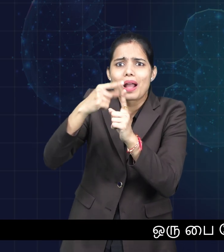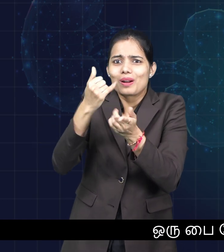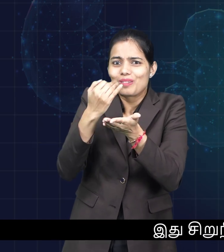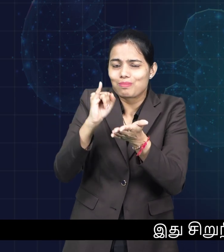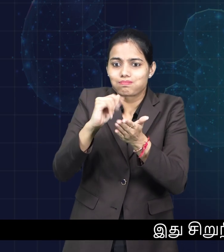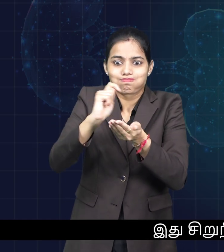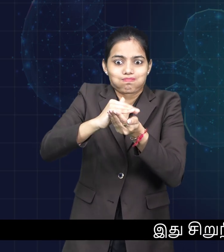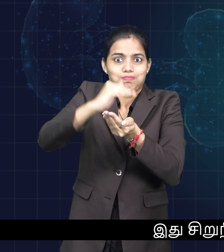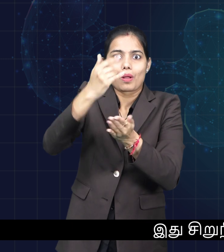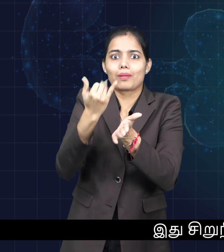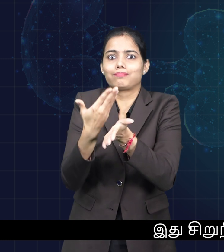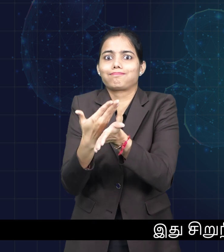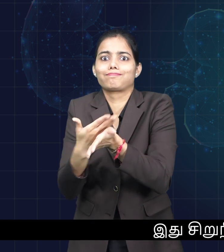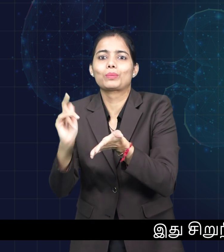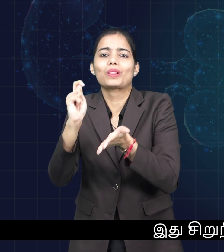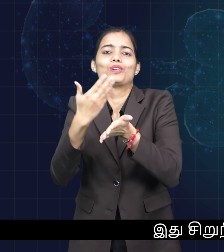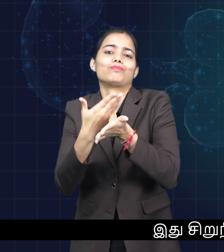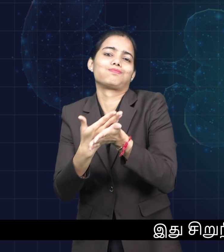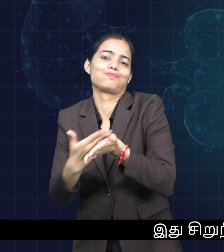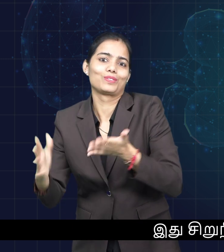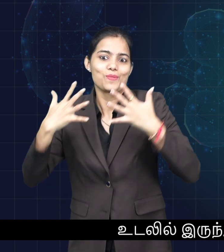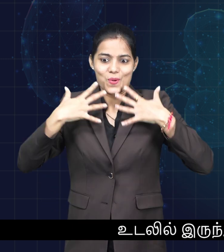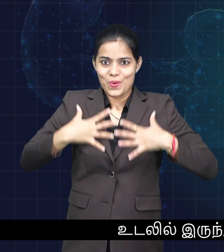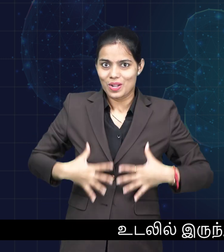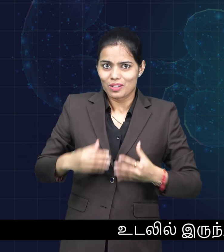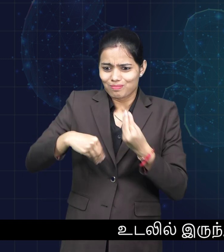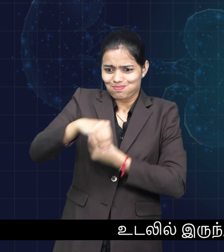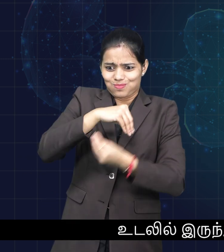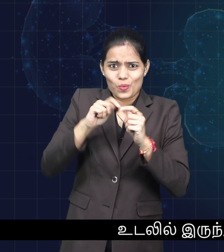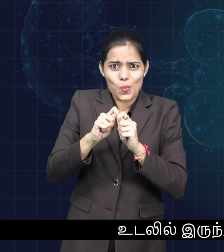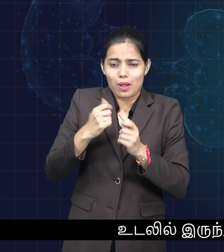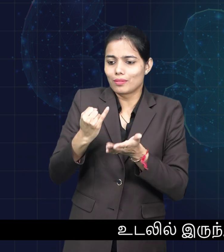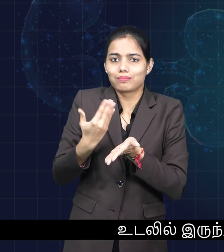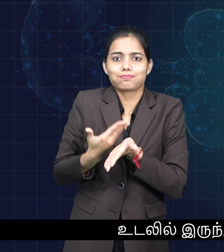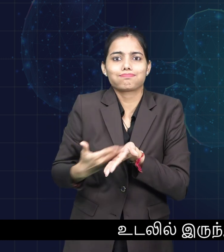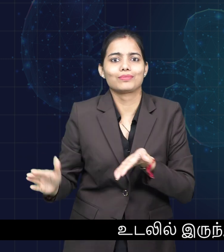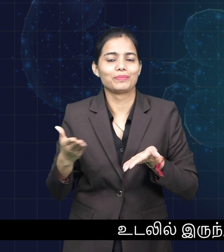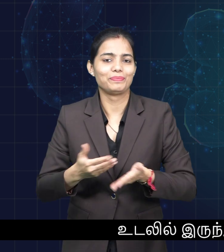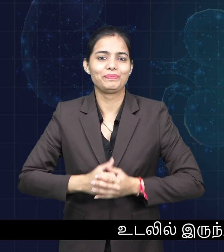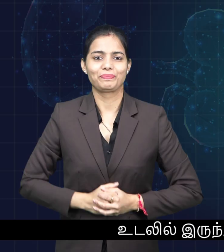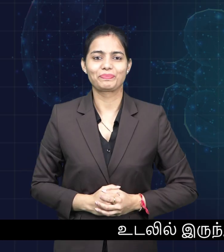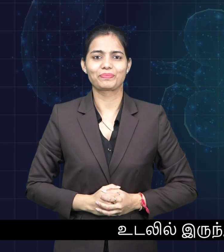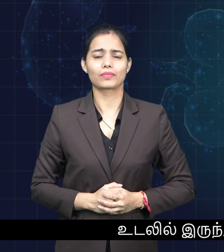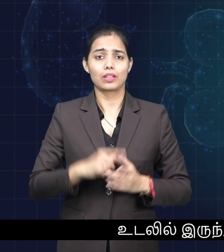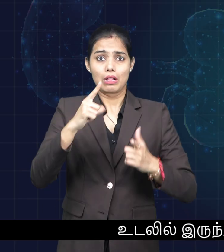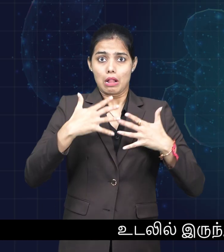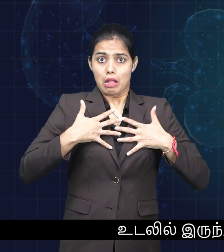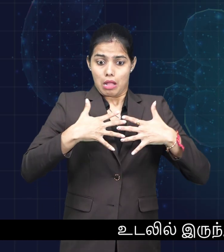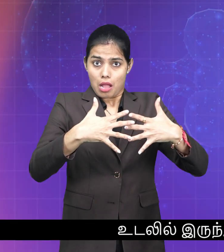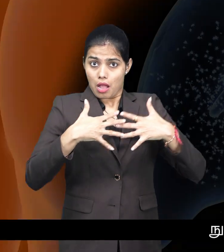ஆகும். இது சிறுநீர் துவாரம் வழியாக உடலில் இருந்து வெளியேற்றப்படுகிறது.